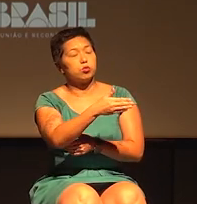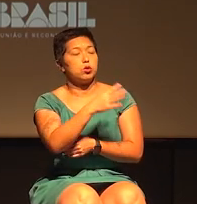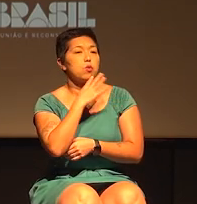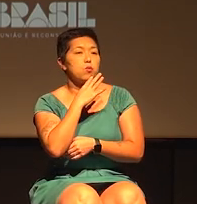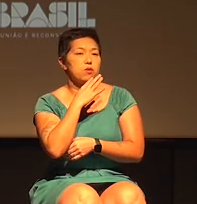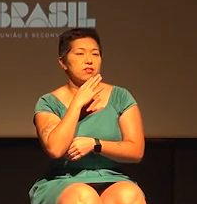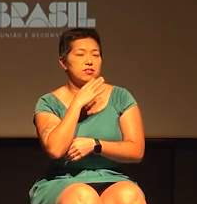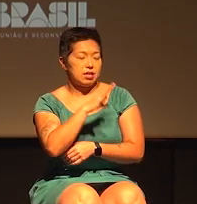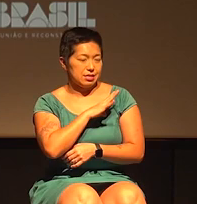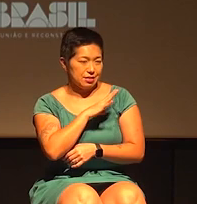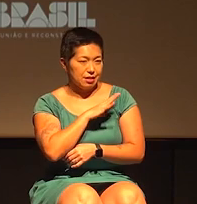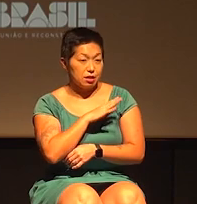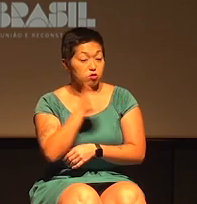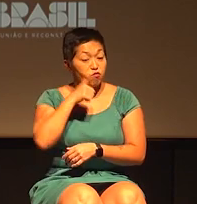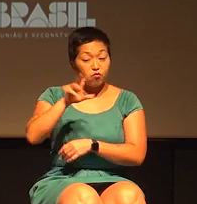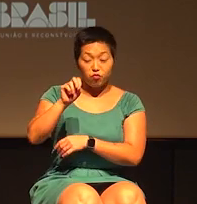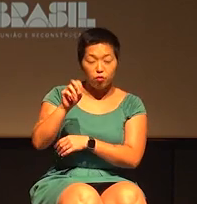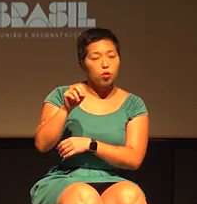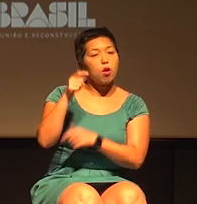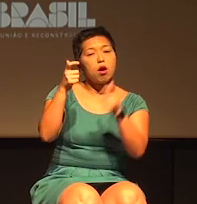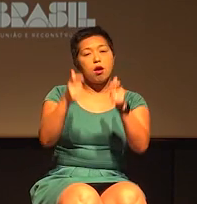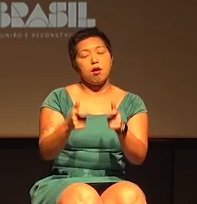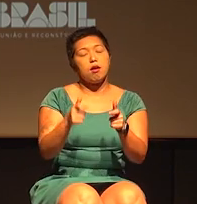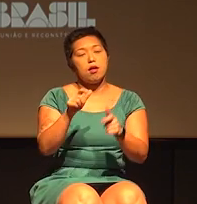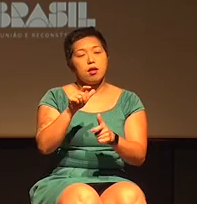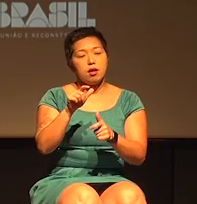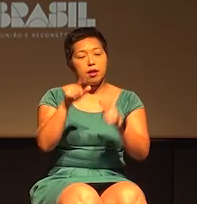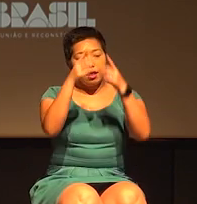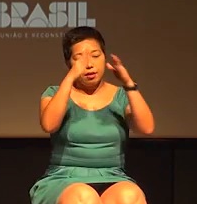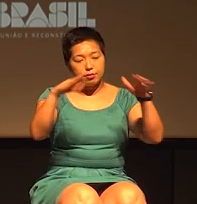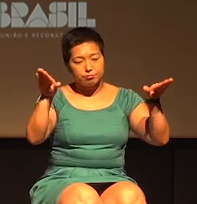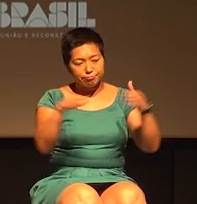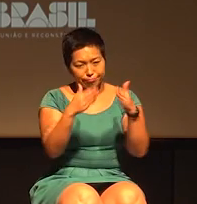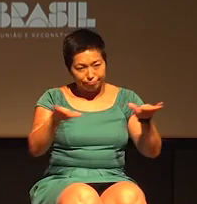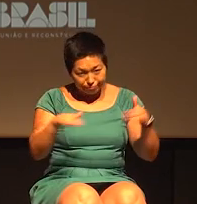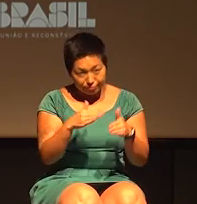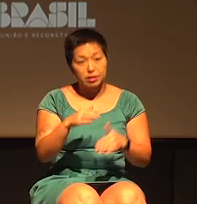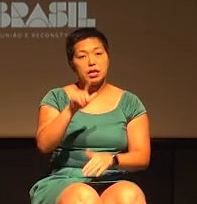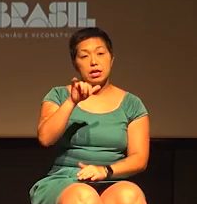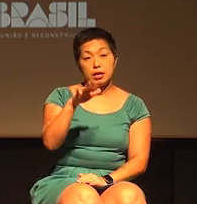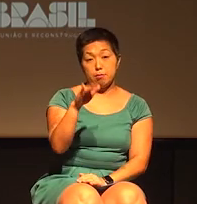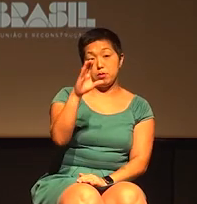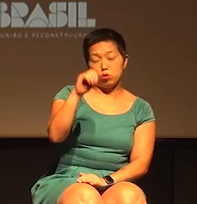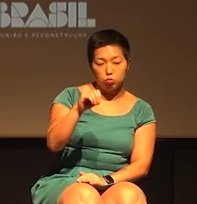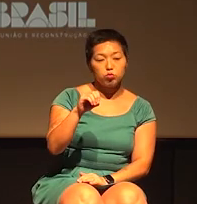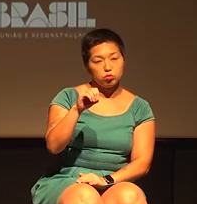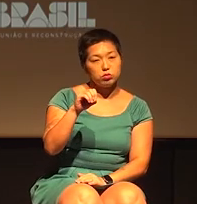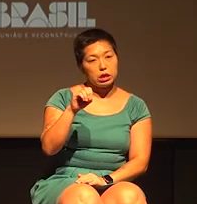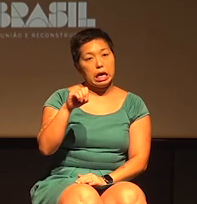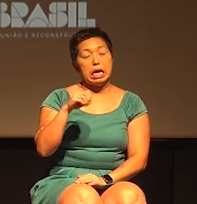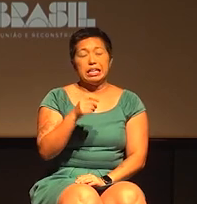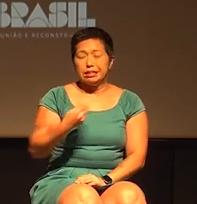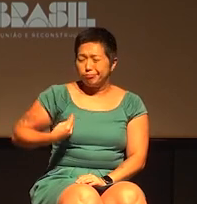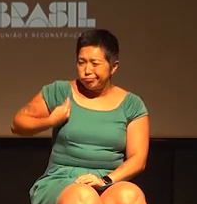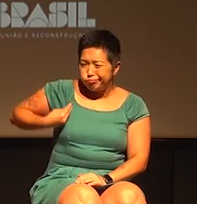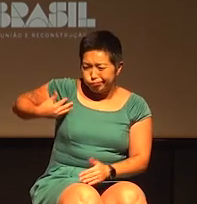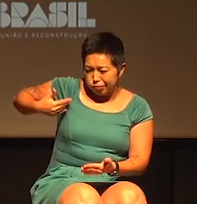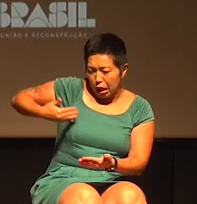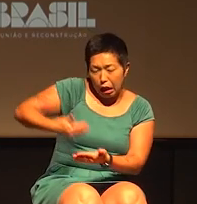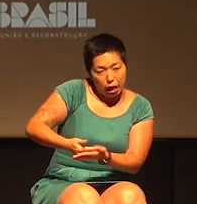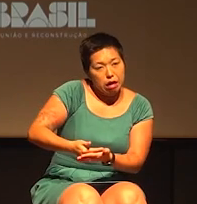Líbano eh e é um país que vi viu em guerra vive em guerra está